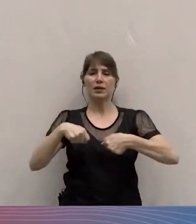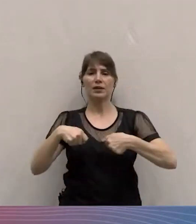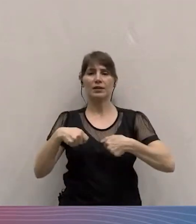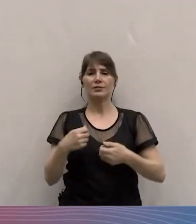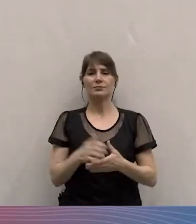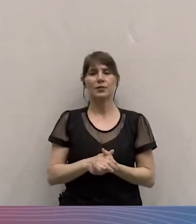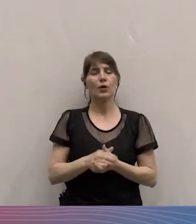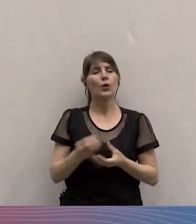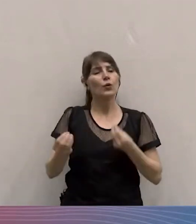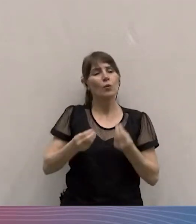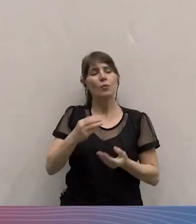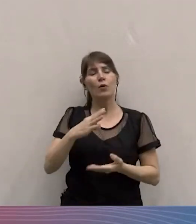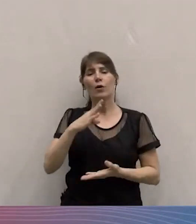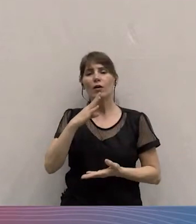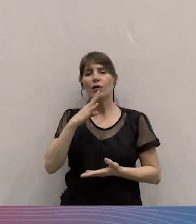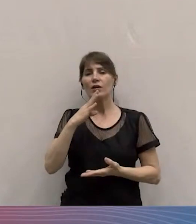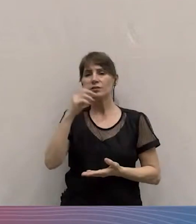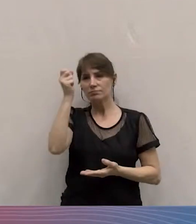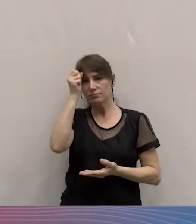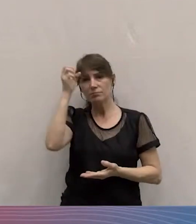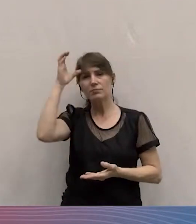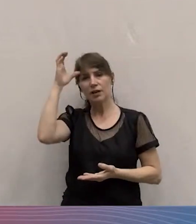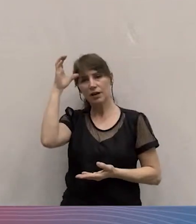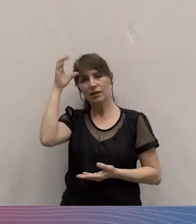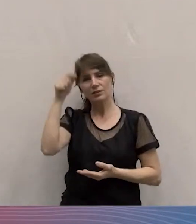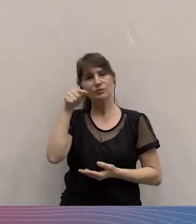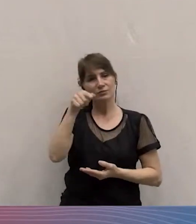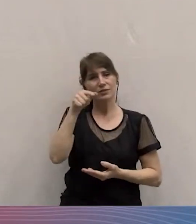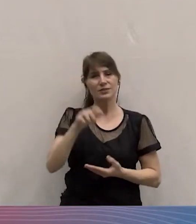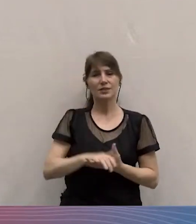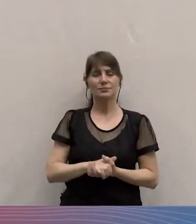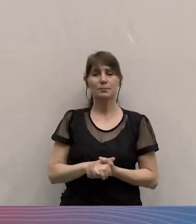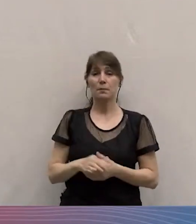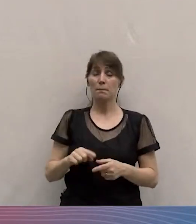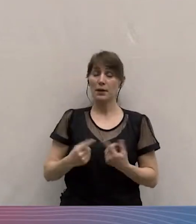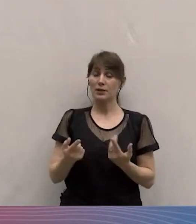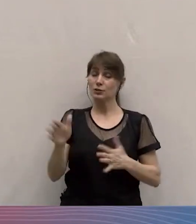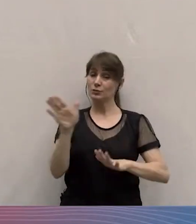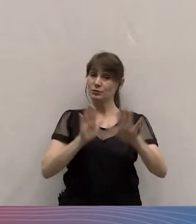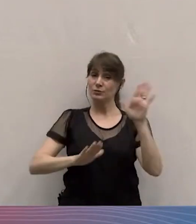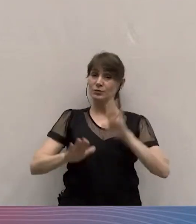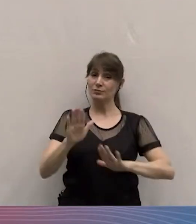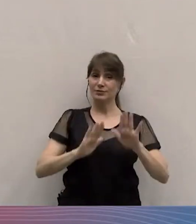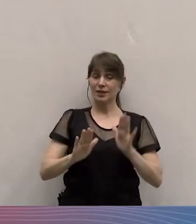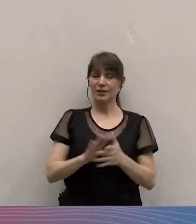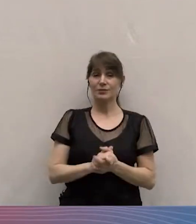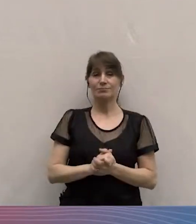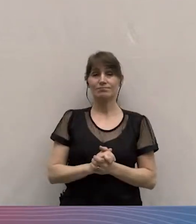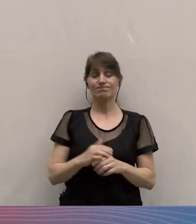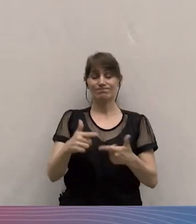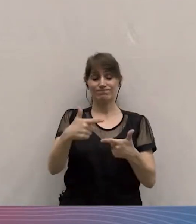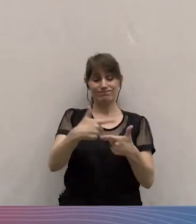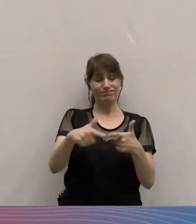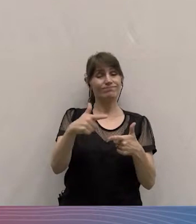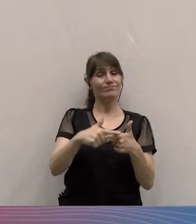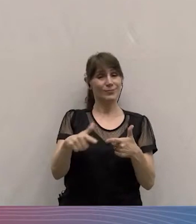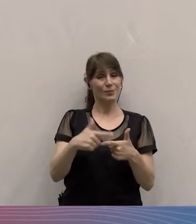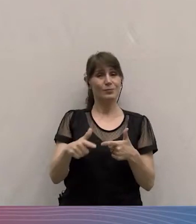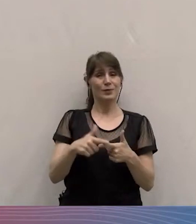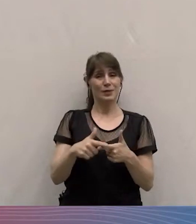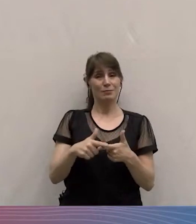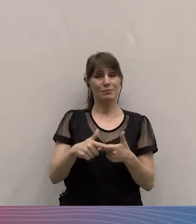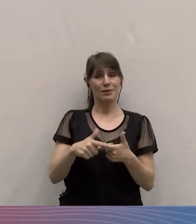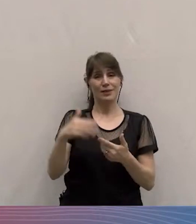de guardar como conhecimento, né, do que você. Irmãos, a letra ainda pode ser uma demonstração